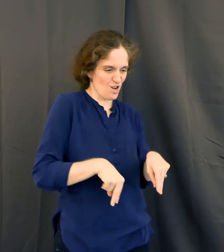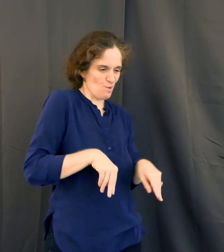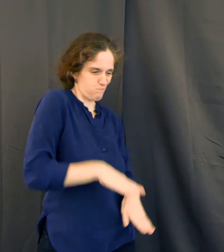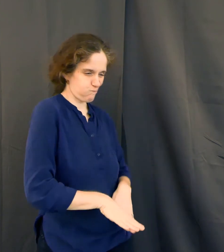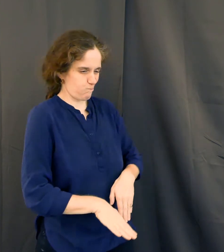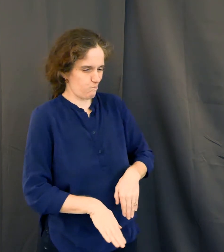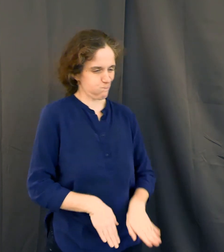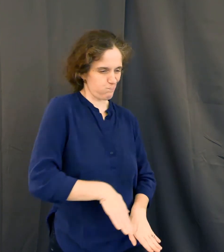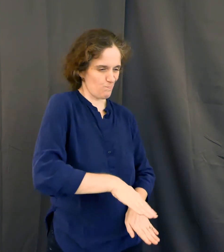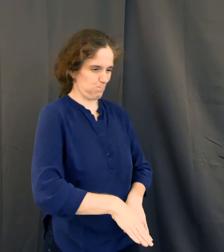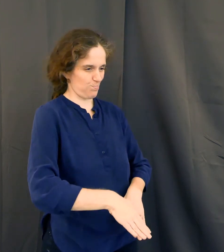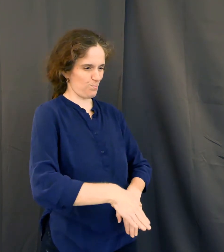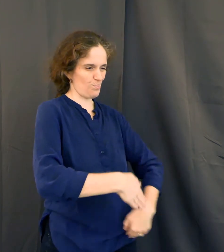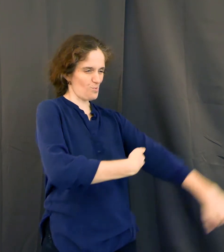famille Rat.